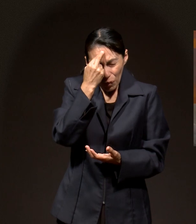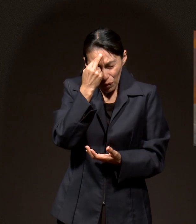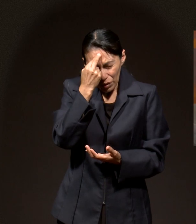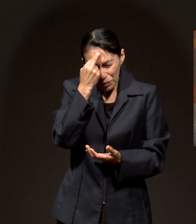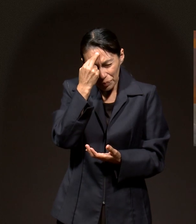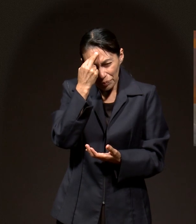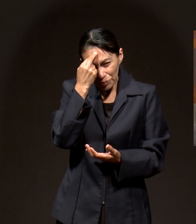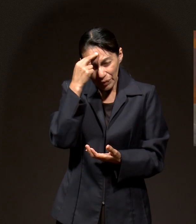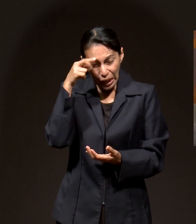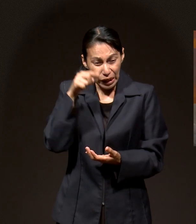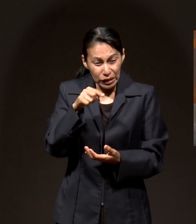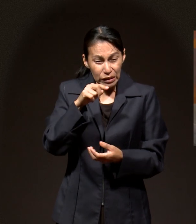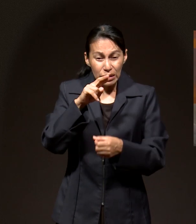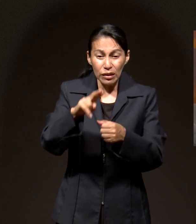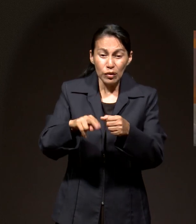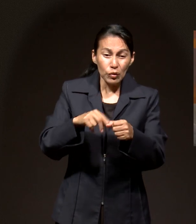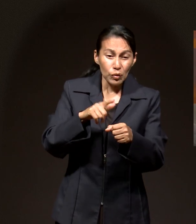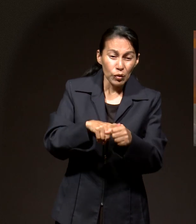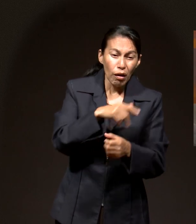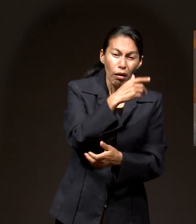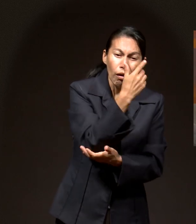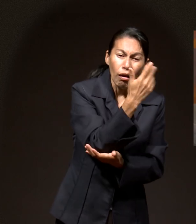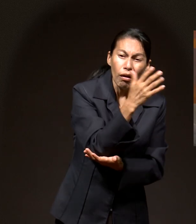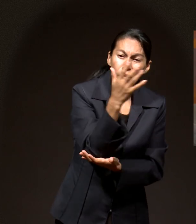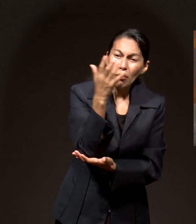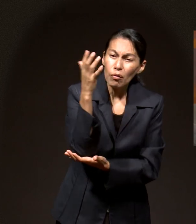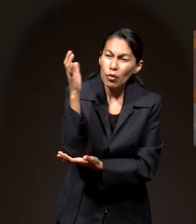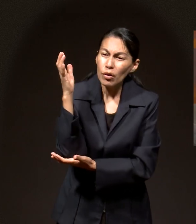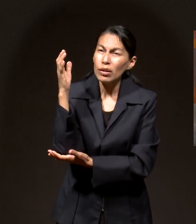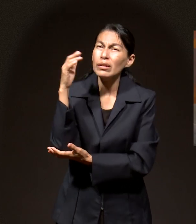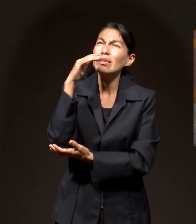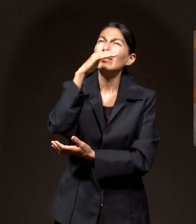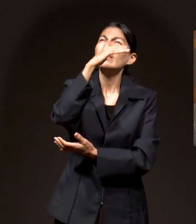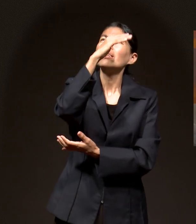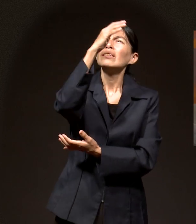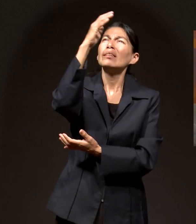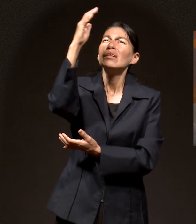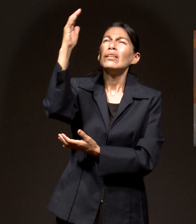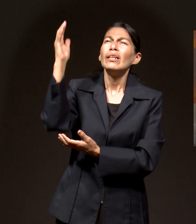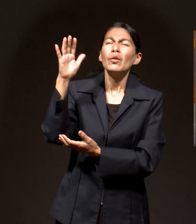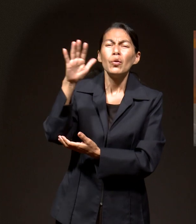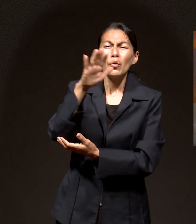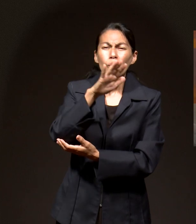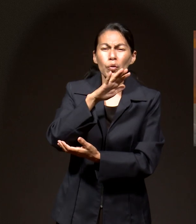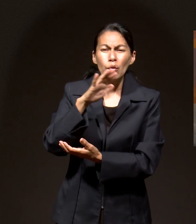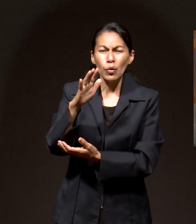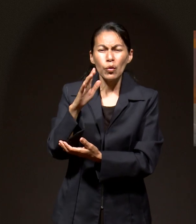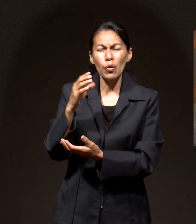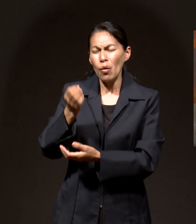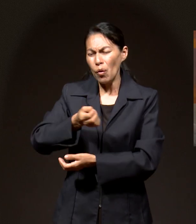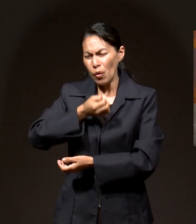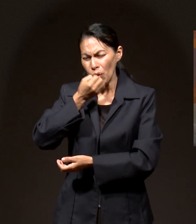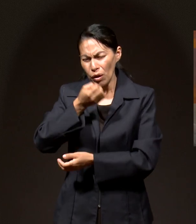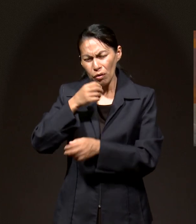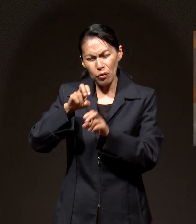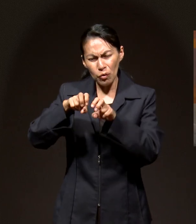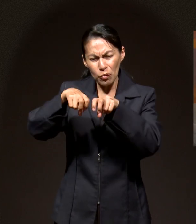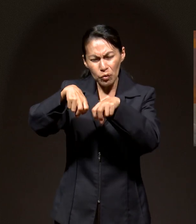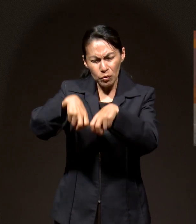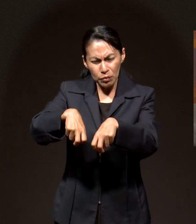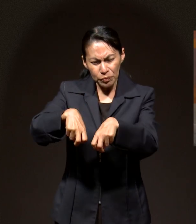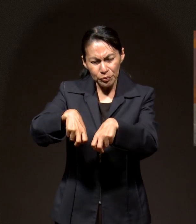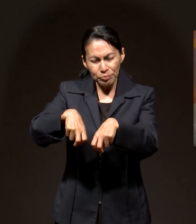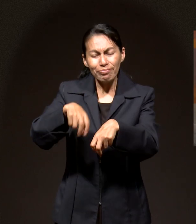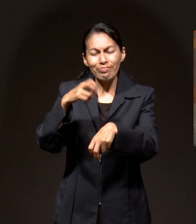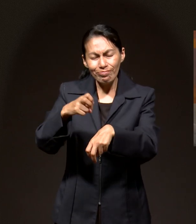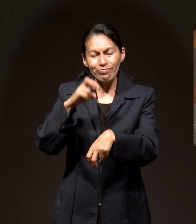ese recuerdo, esa imagen de estar en la naturaleza, de estar arrodillado ahí con mi abuela, es el recuerdo que se ha quedado conmigo